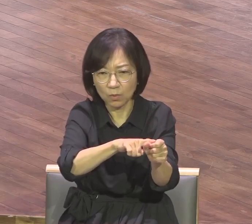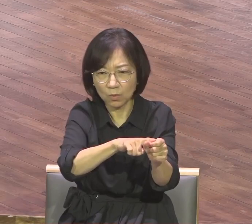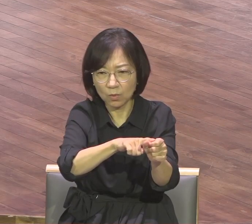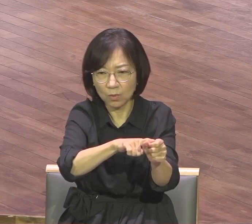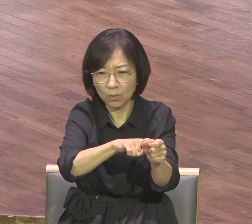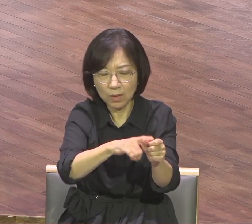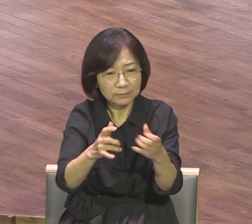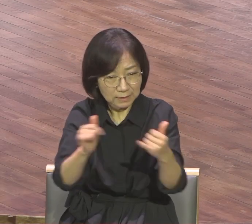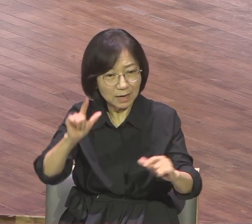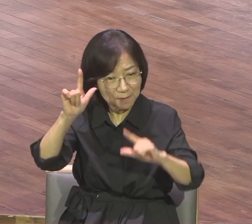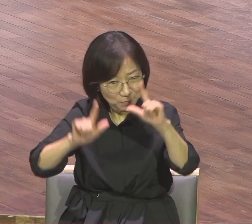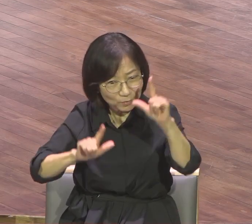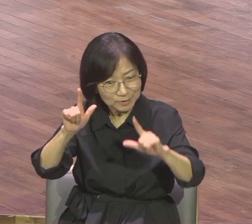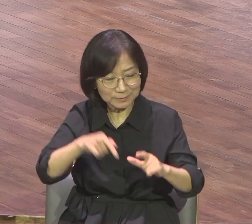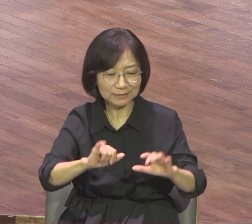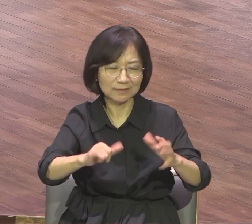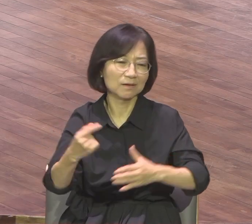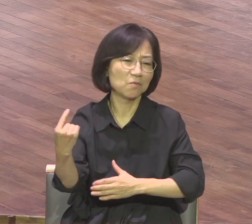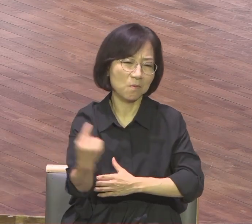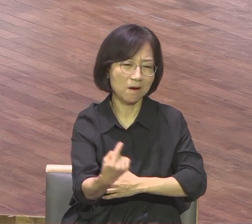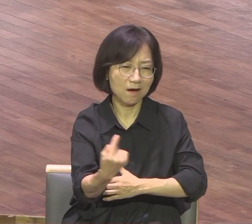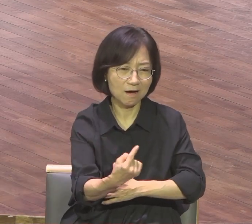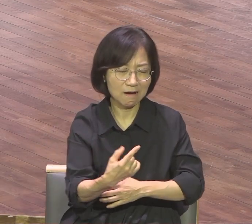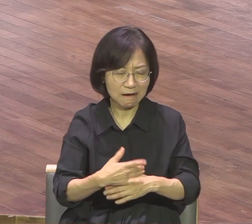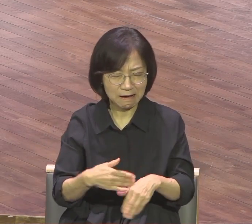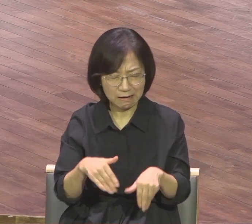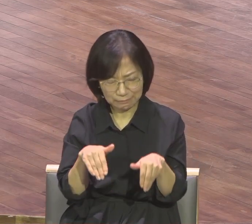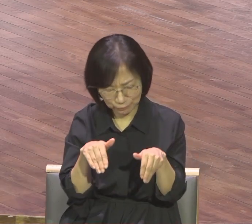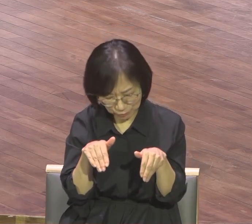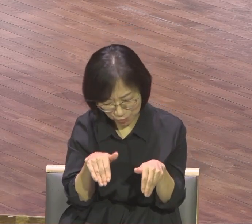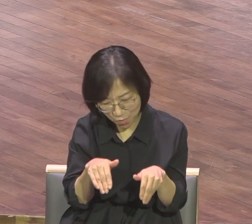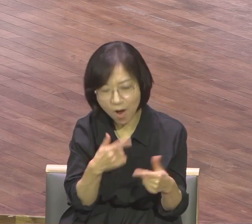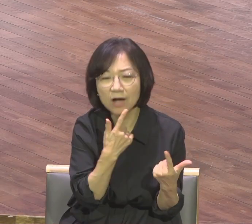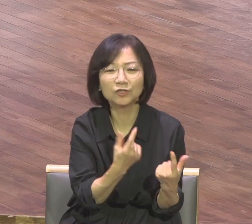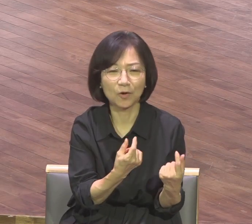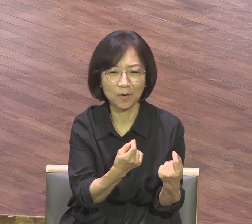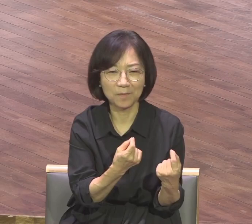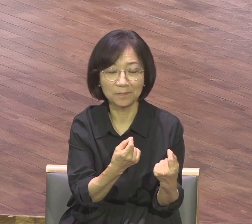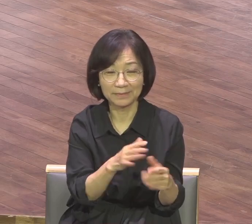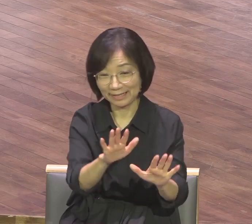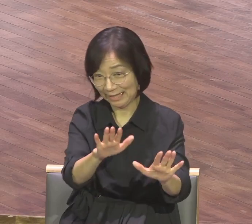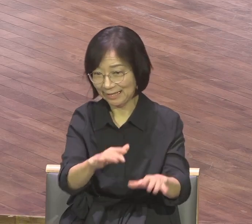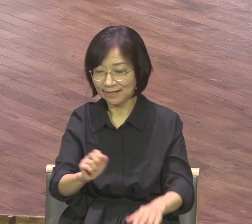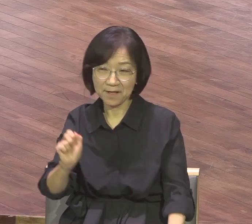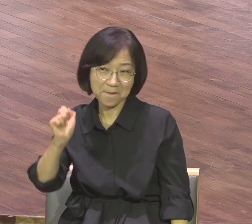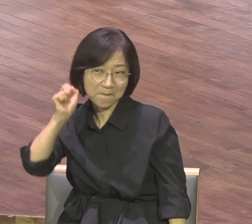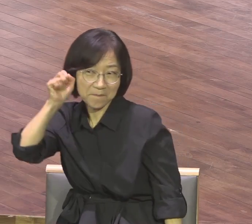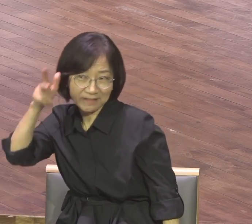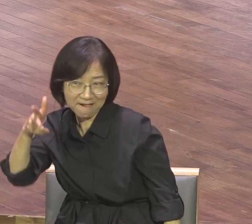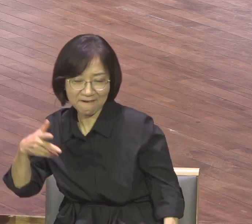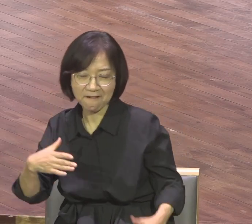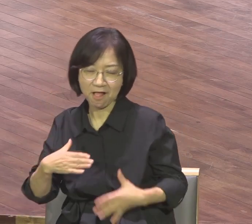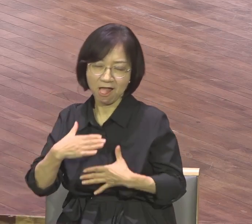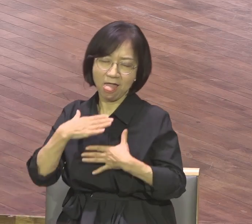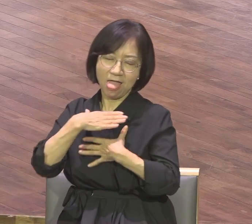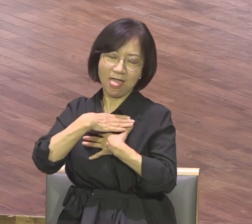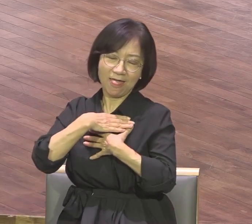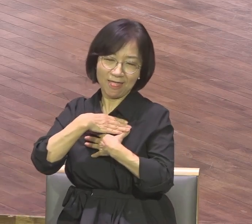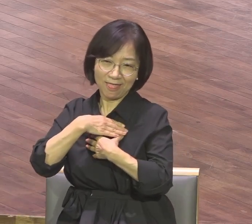인간을 오셔서 그것도 종의 형체를 가져 이왕이면 호텔에서 이왕이면 따뜻한 방에 태어나시지